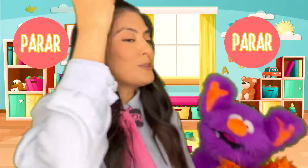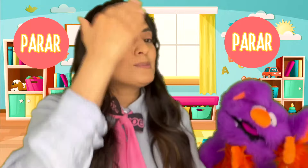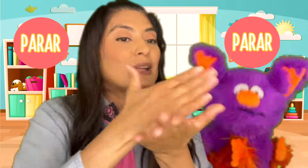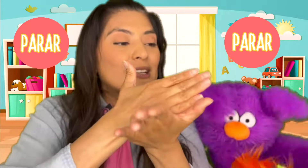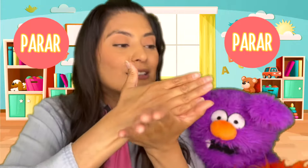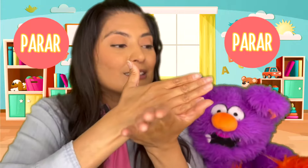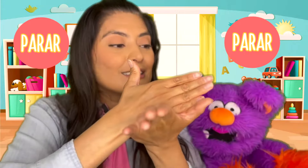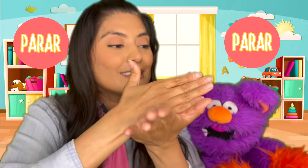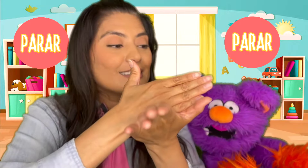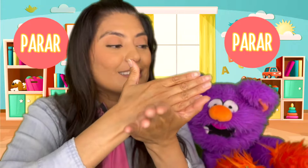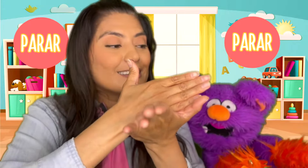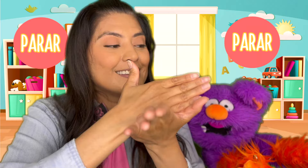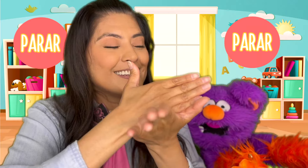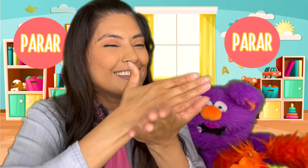parar.